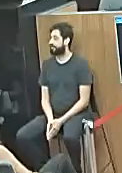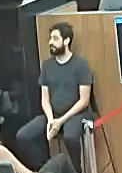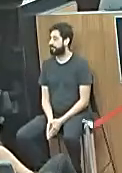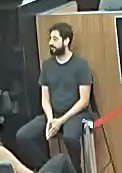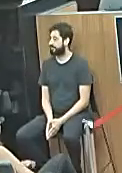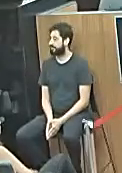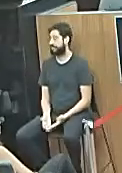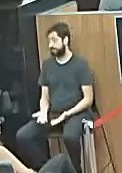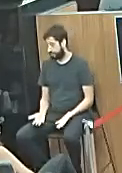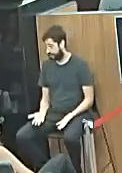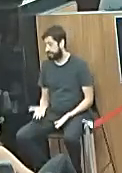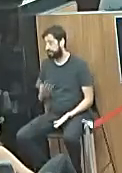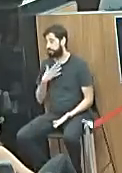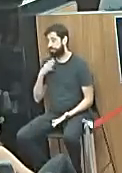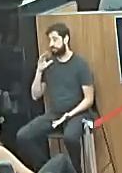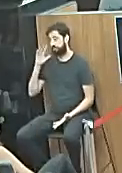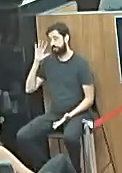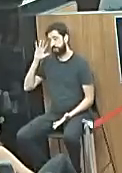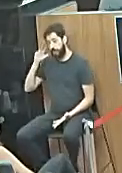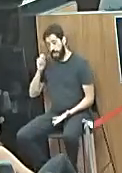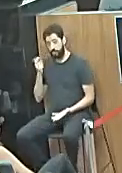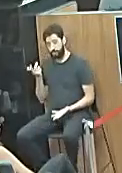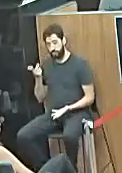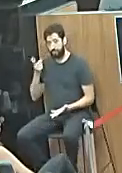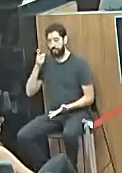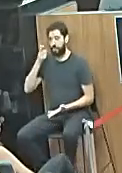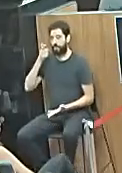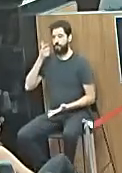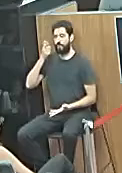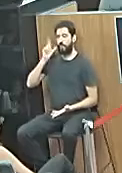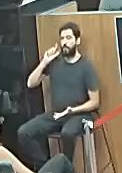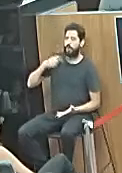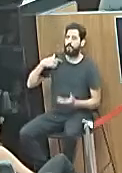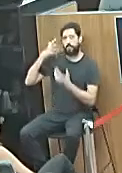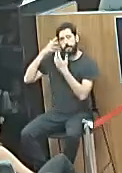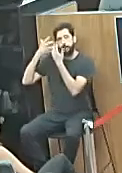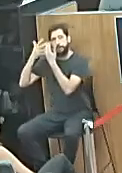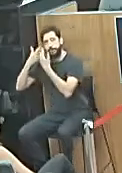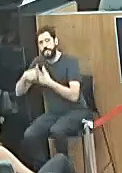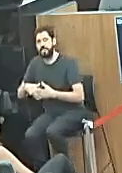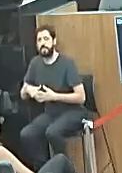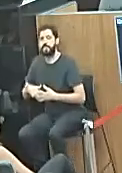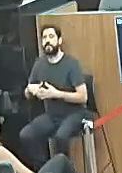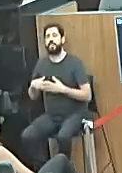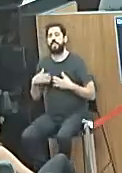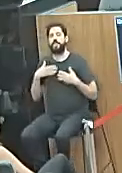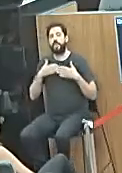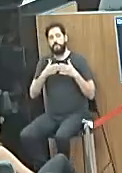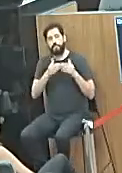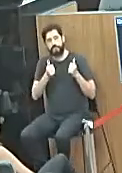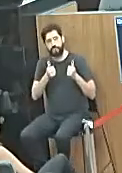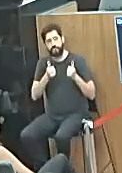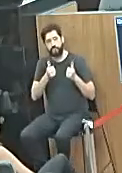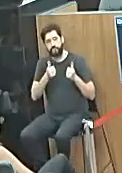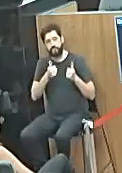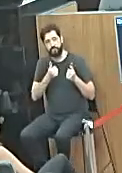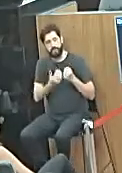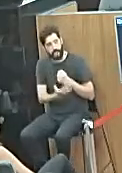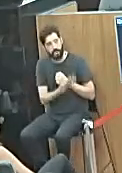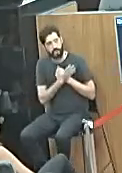bem eu acho que ontem eu tava pensando e pedir a assessora pra gente selecionar algumas